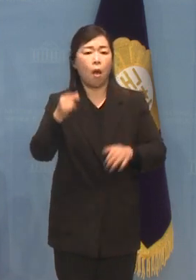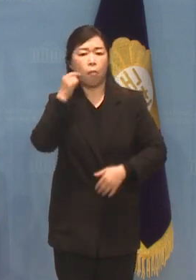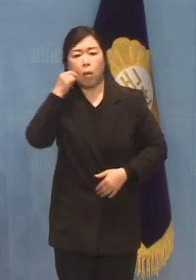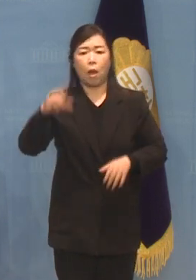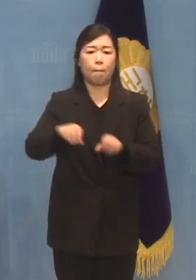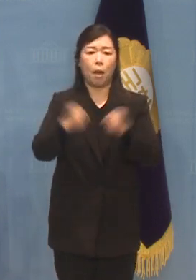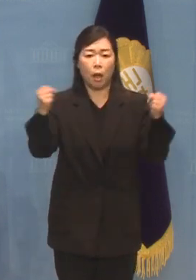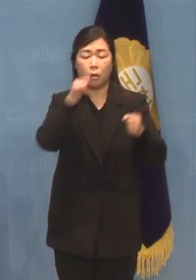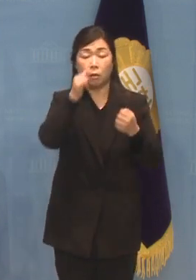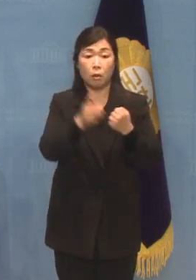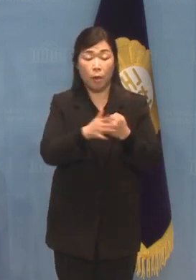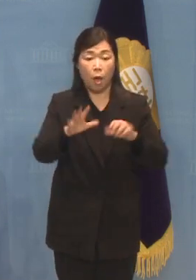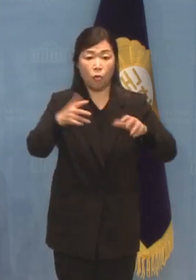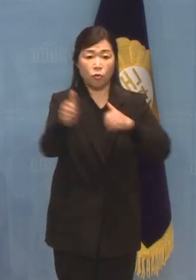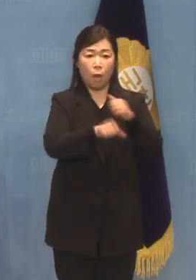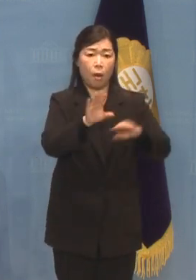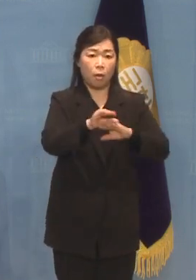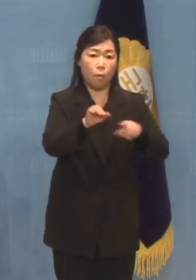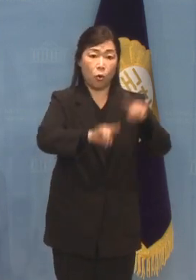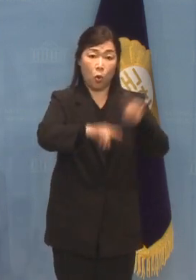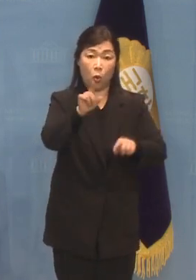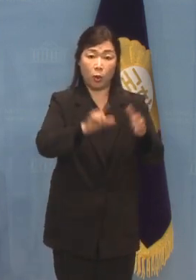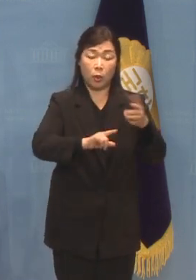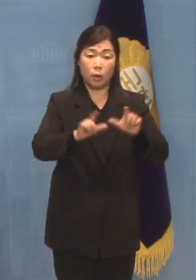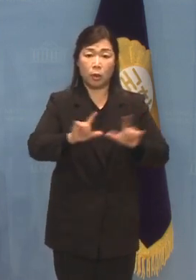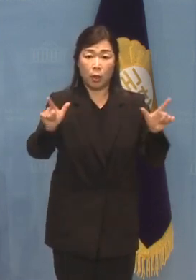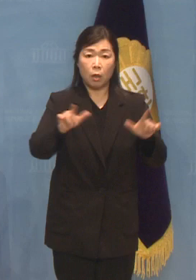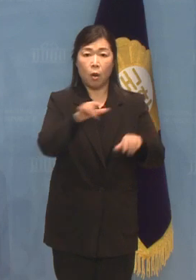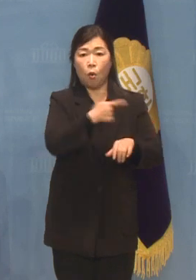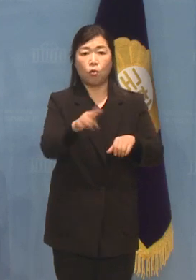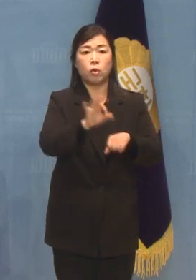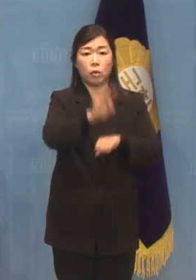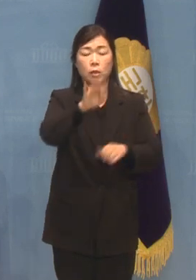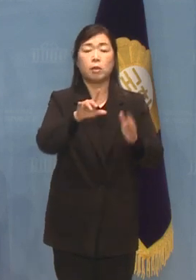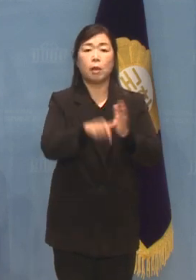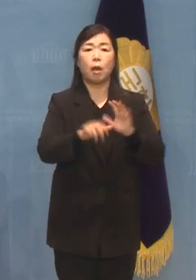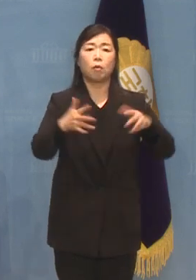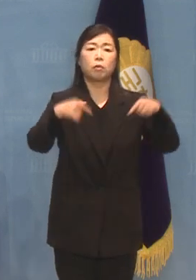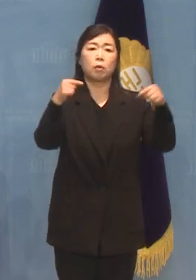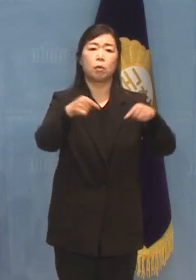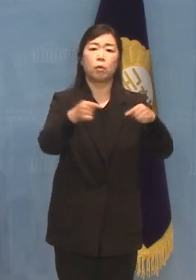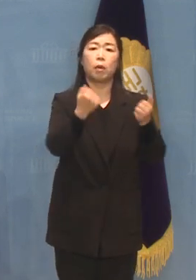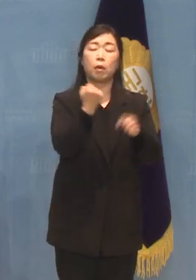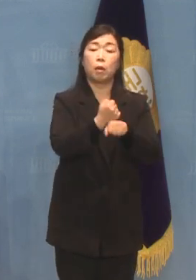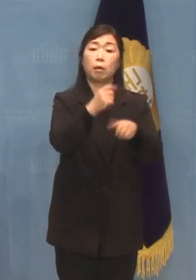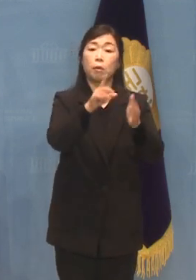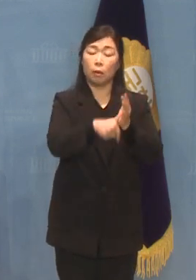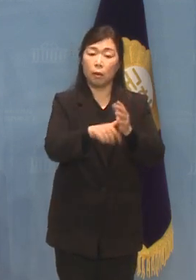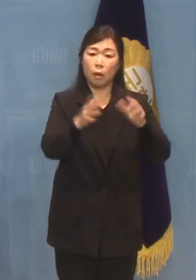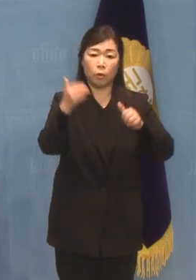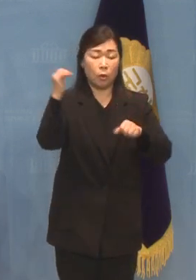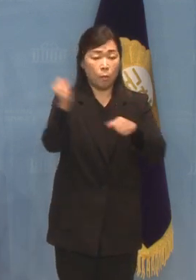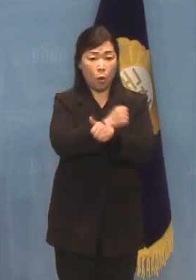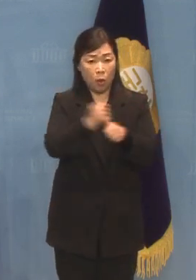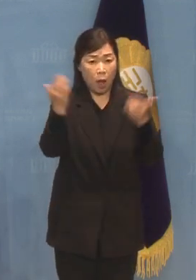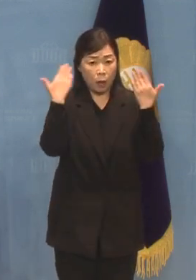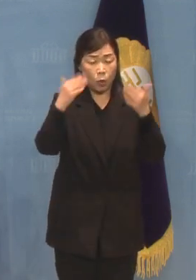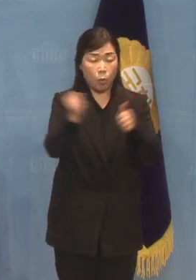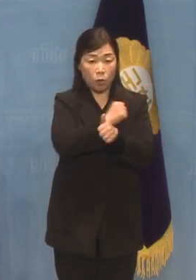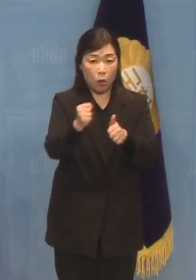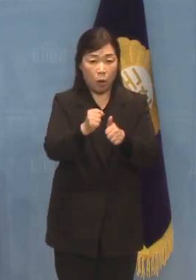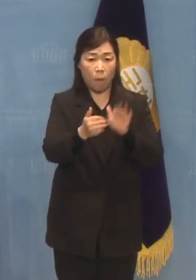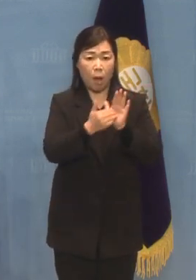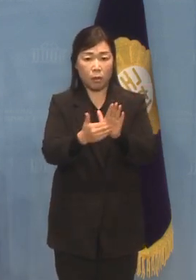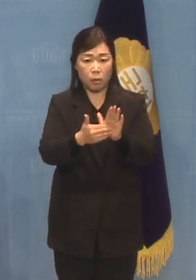방송은 목요일 오후 10시 정관용의 정책 토론에서 학교폭력 방지 대책을 주제로